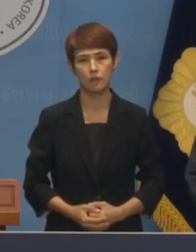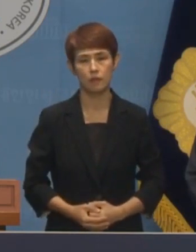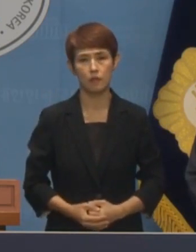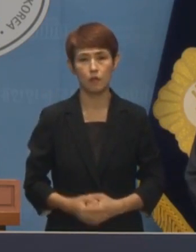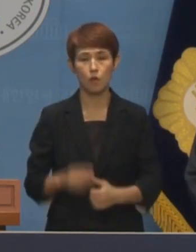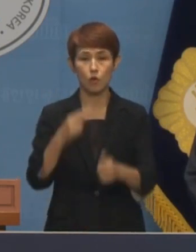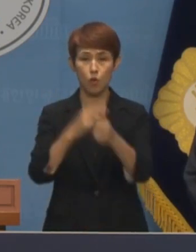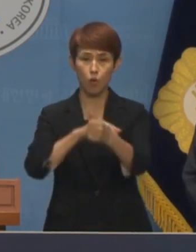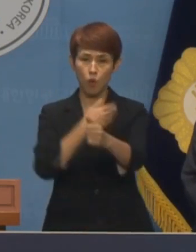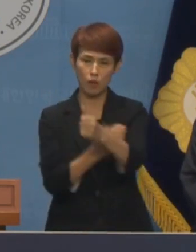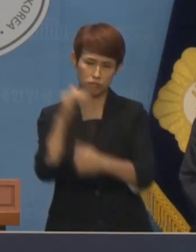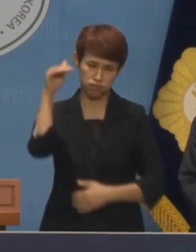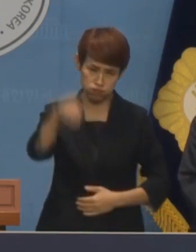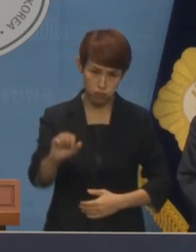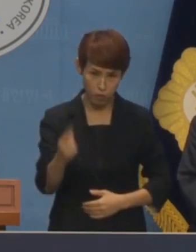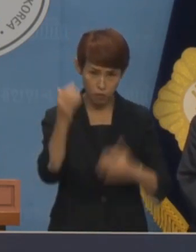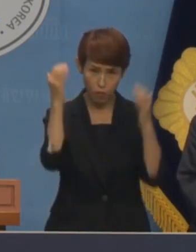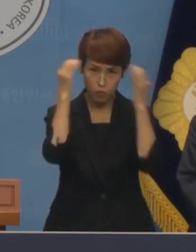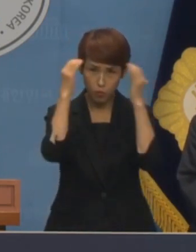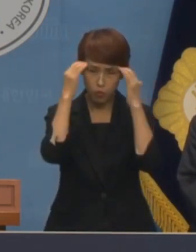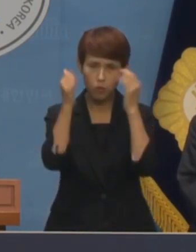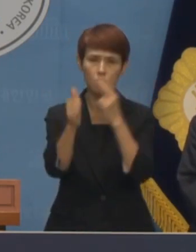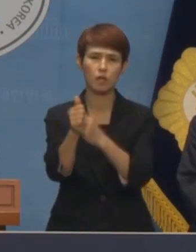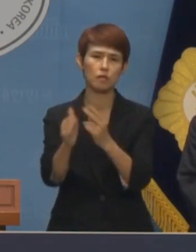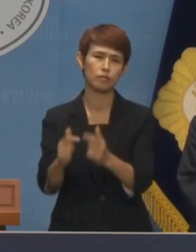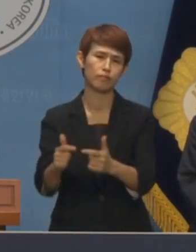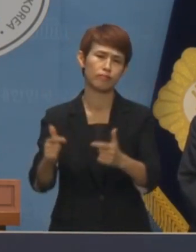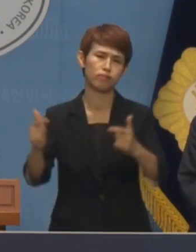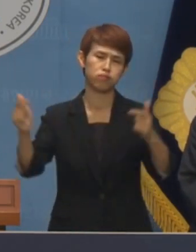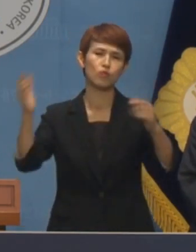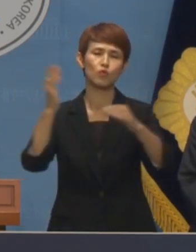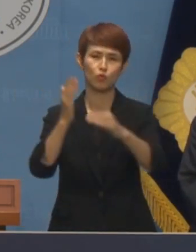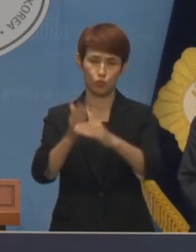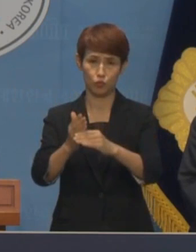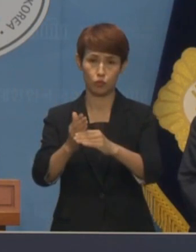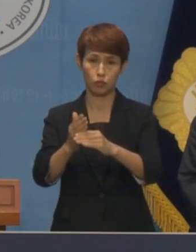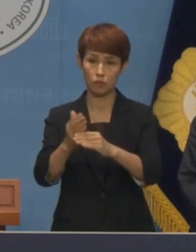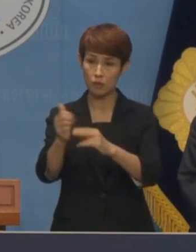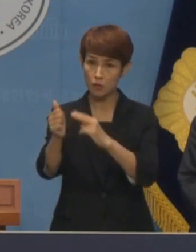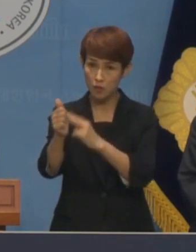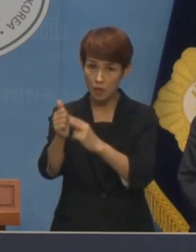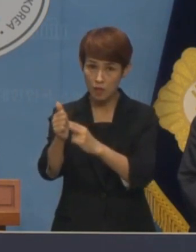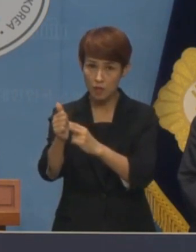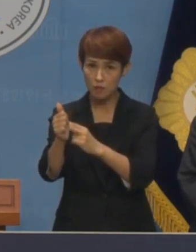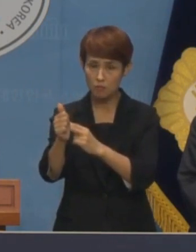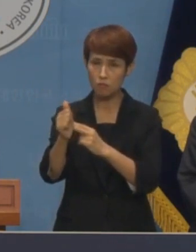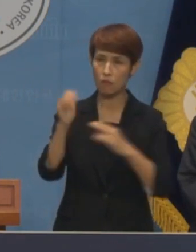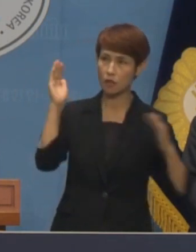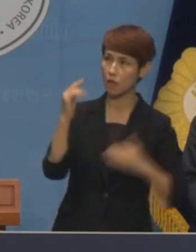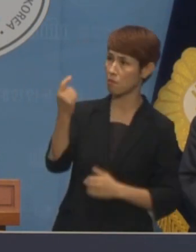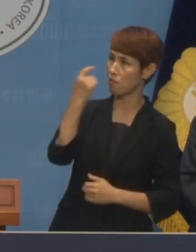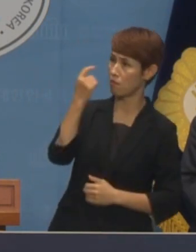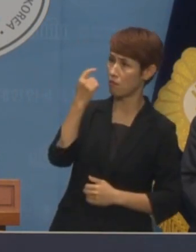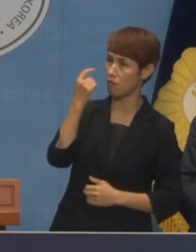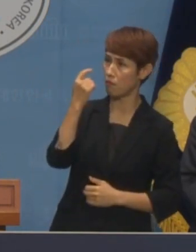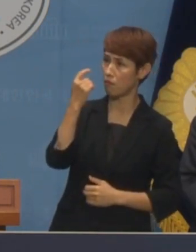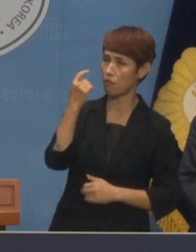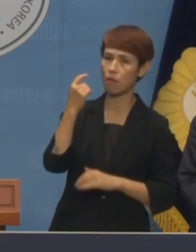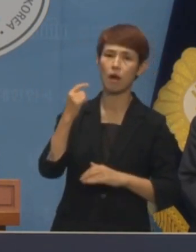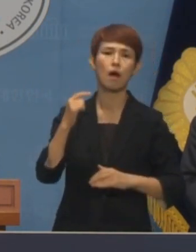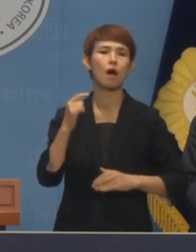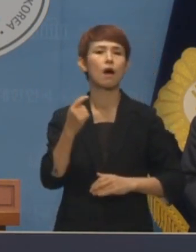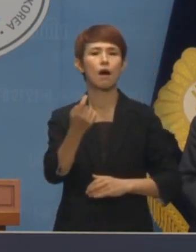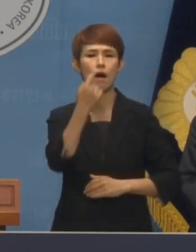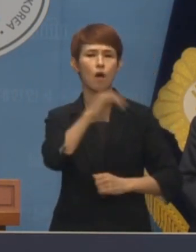교권 추락으로 고통받는 선생님들이 계속해서 늘어나고 있고, 그러한 선생님들에게 수업을 받아야 하는 학생들 또한 학습권을